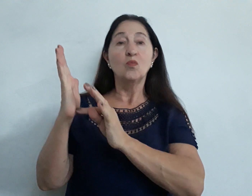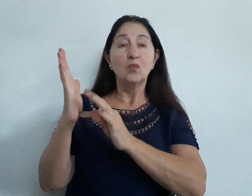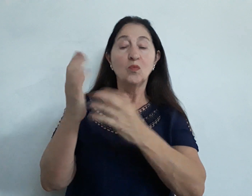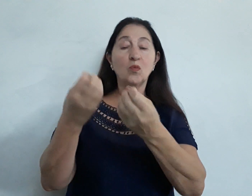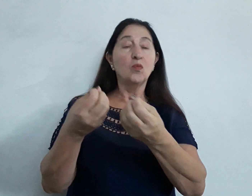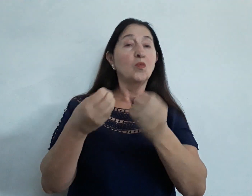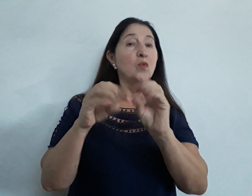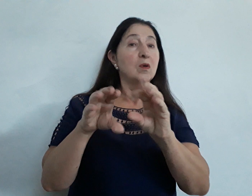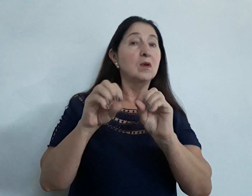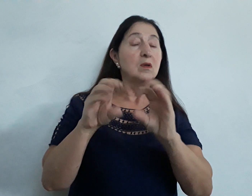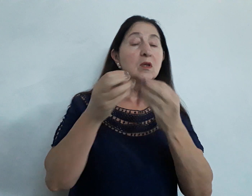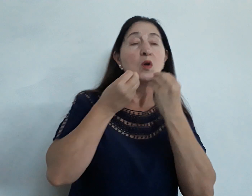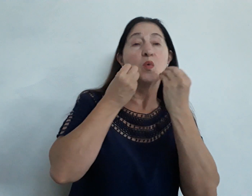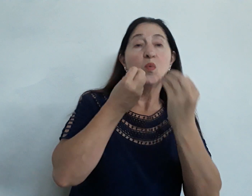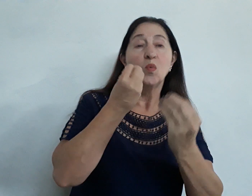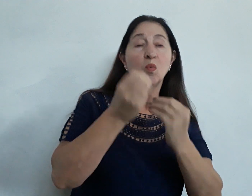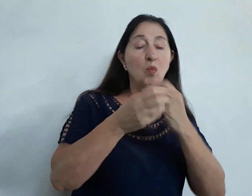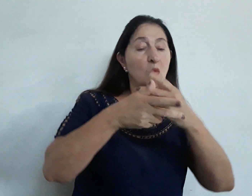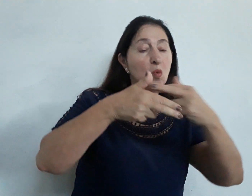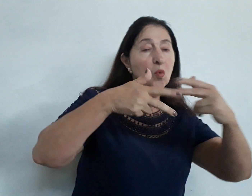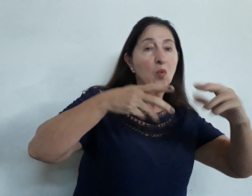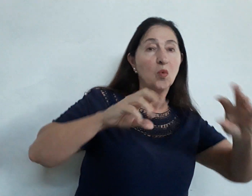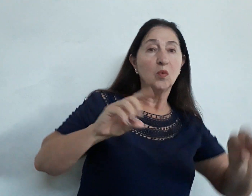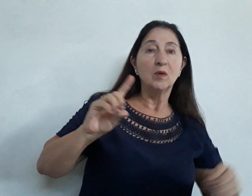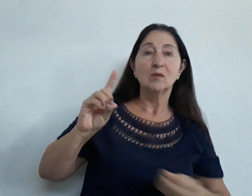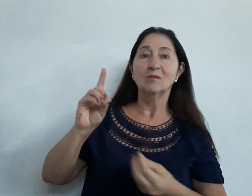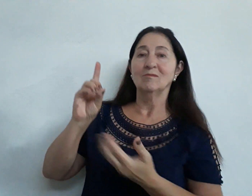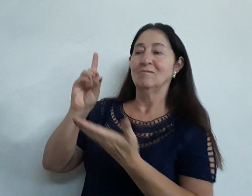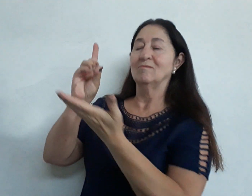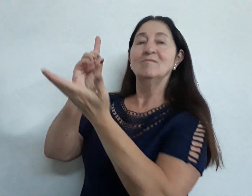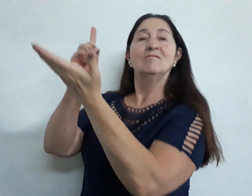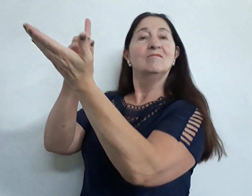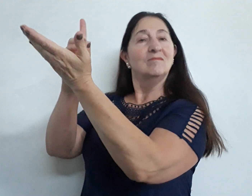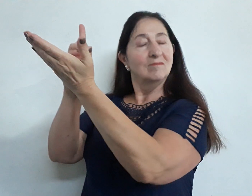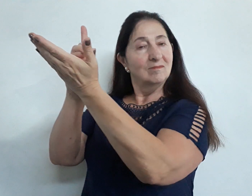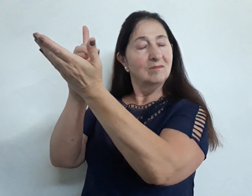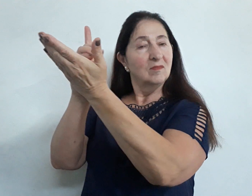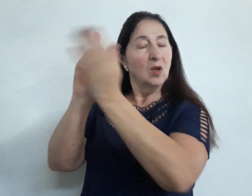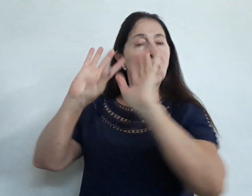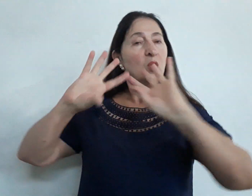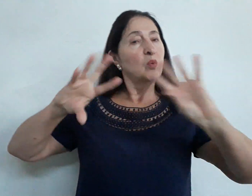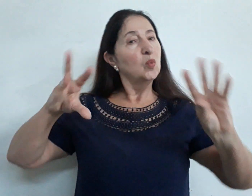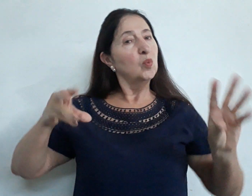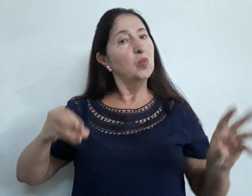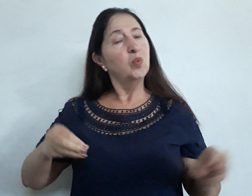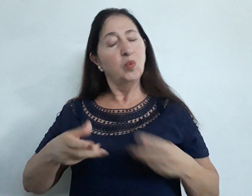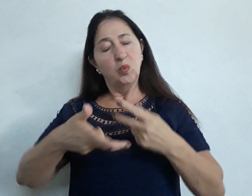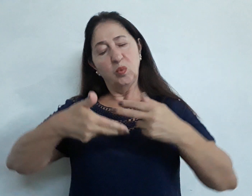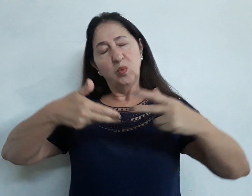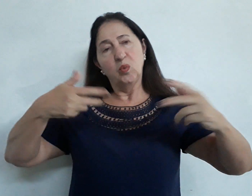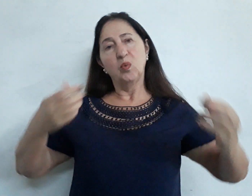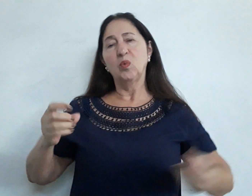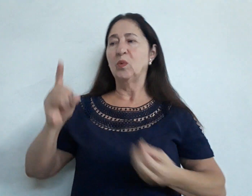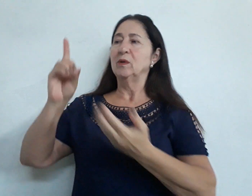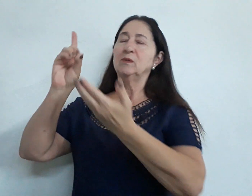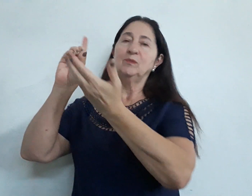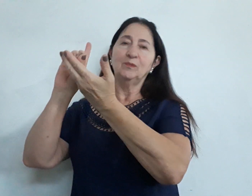Deus, dar graças a Deus. A referência de tudo é Deus, não é o homem. Mas quando quando